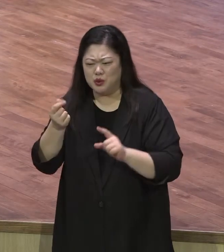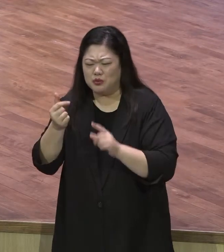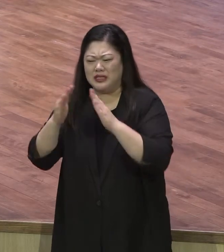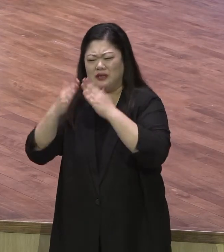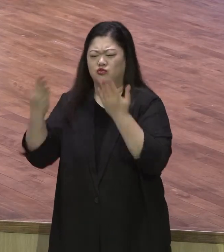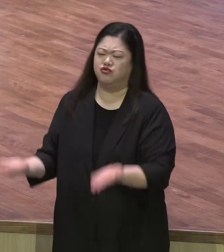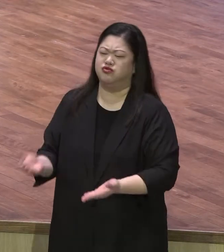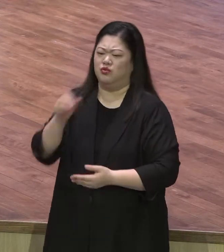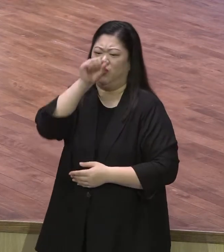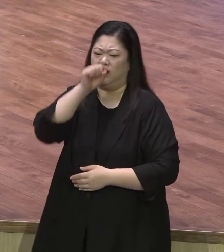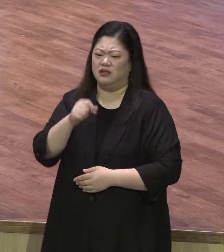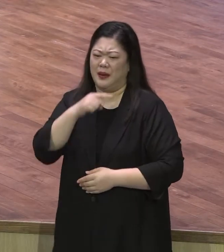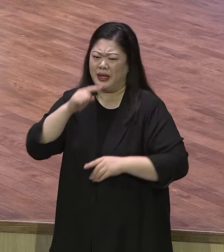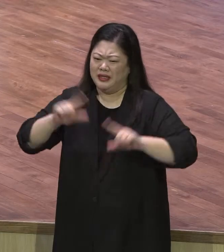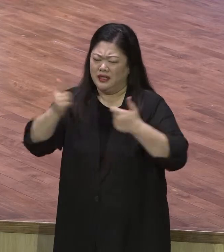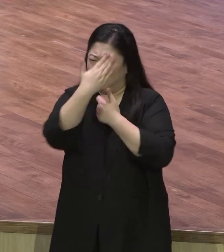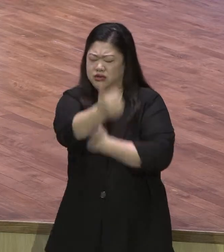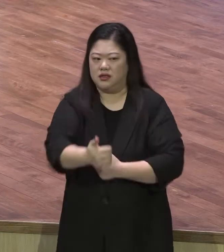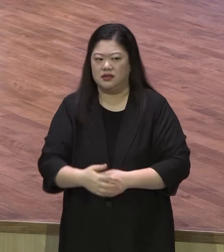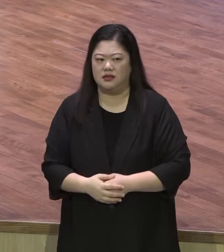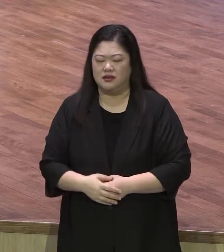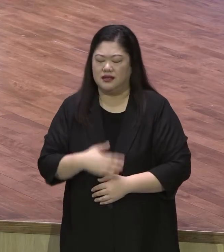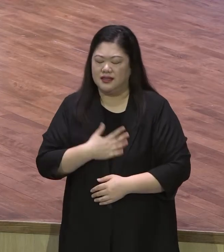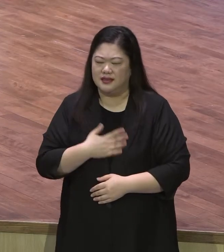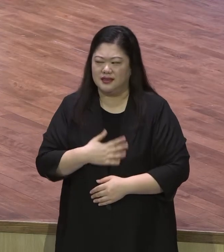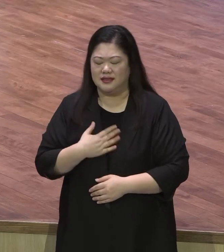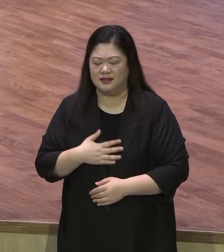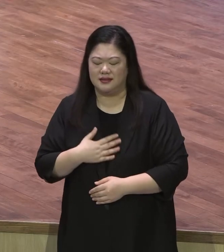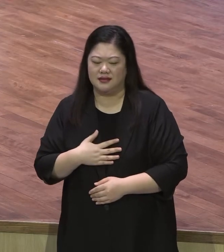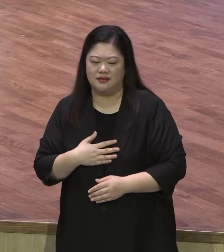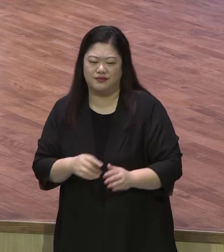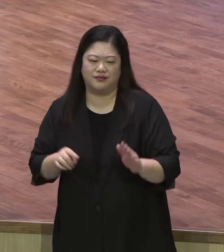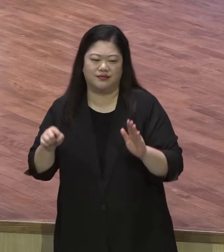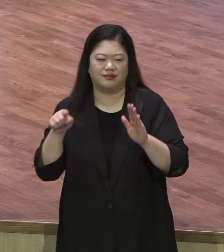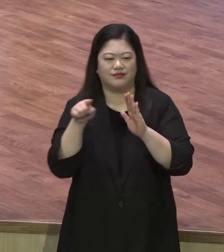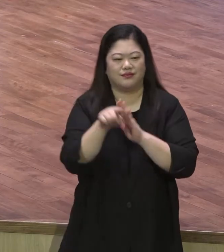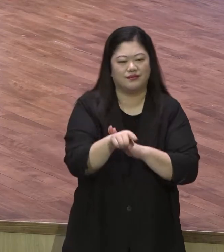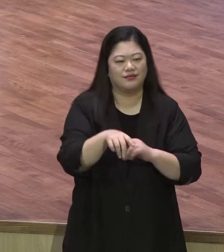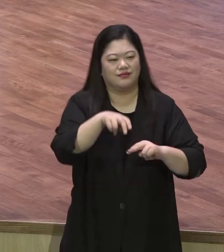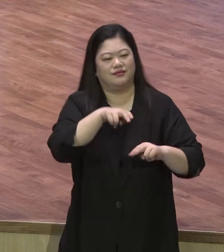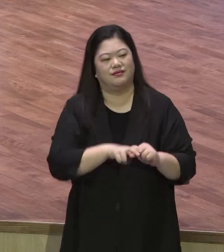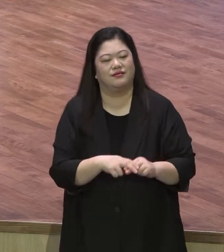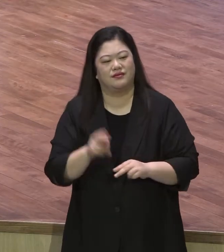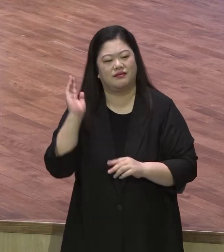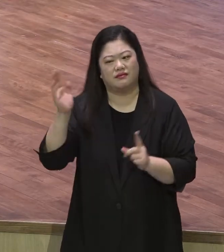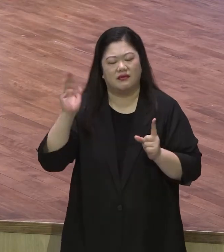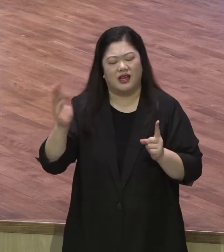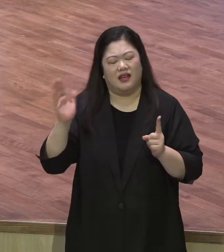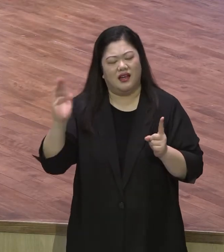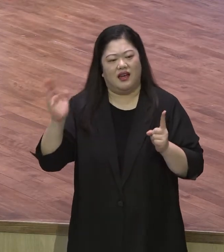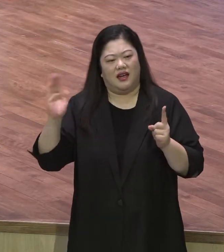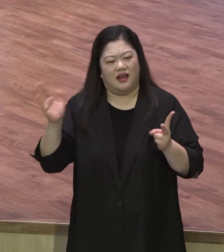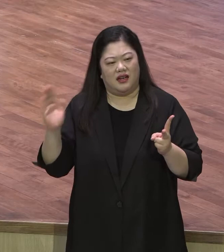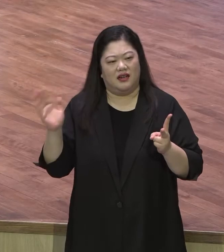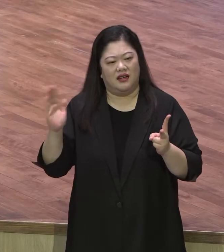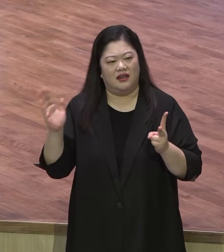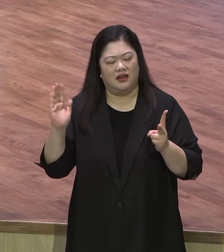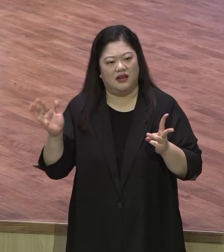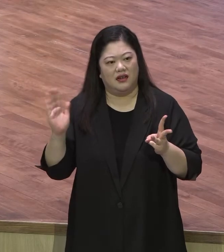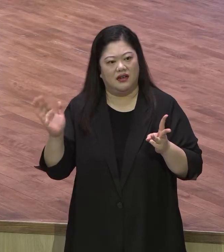해야지 그러고 내려갔는데 그때 팀 합숙 마지막 시간에 이 예수가